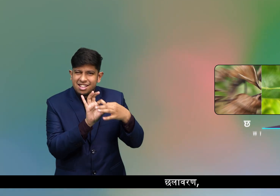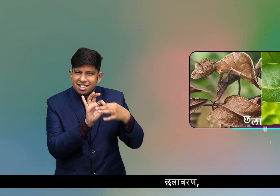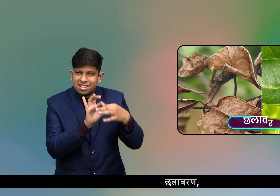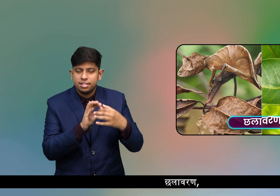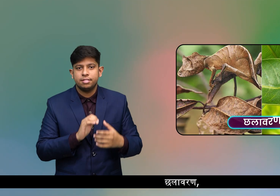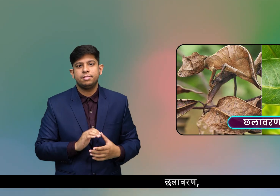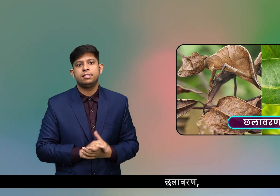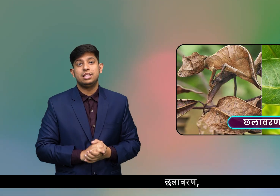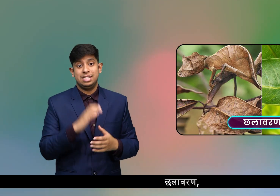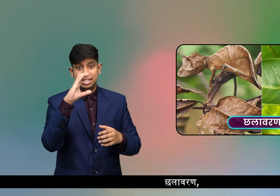छलावरण,